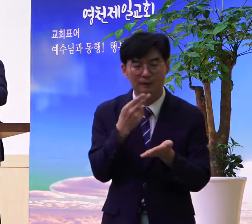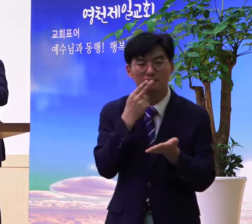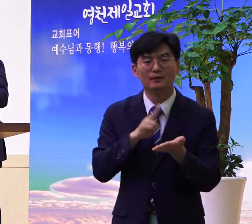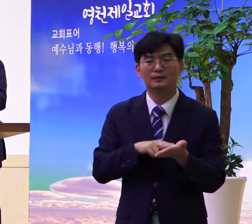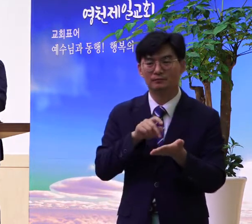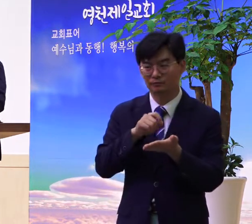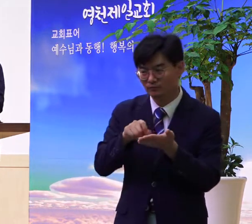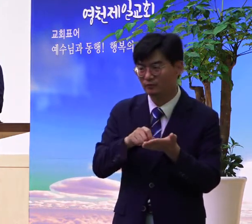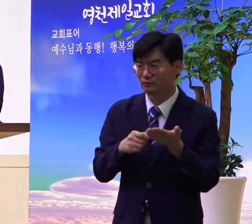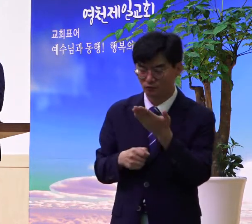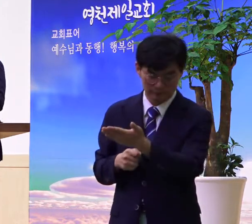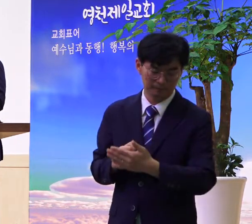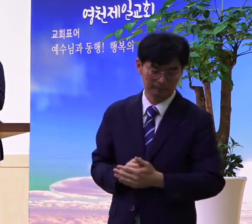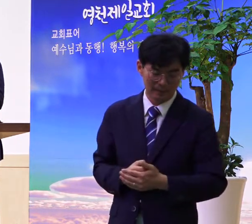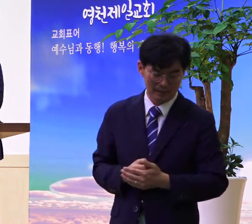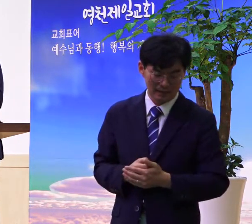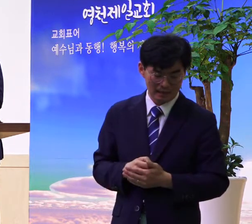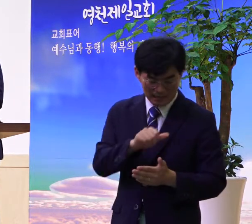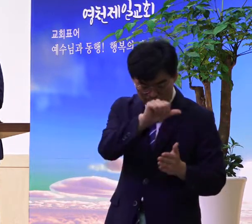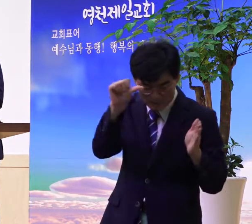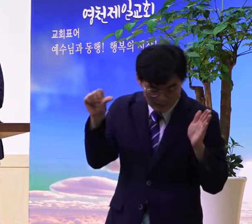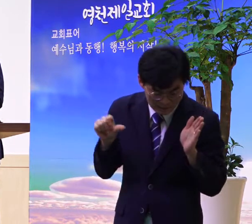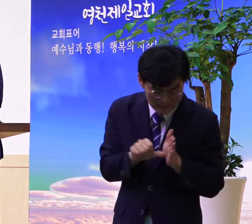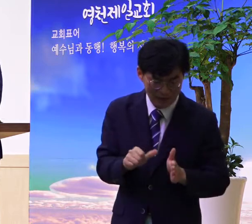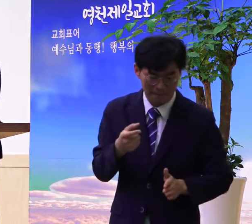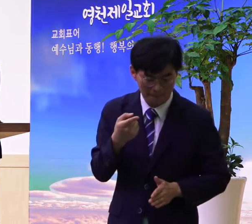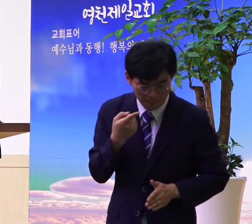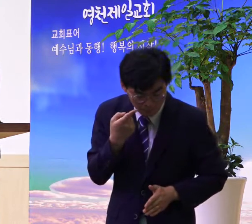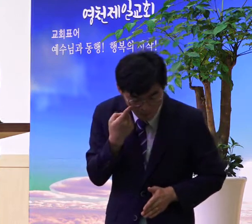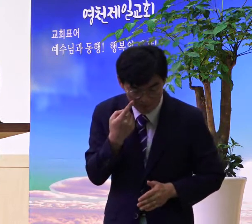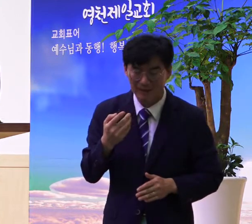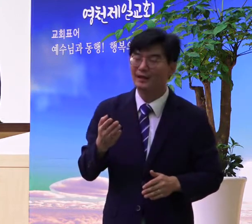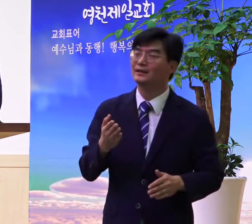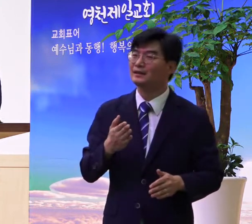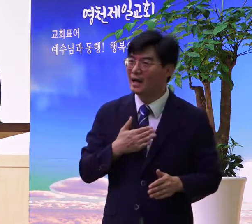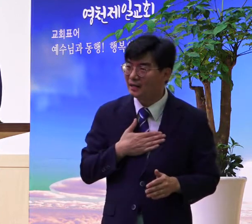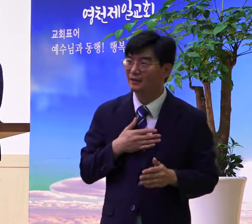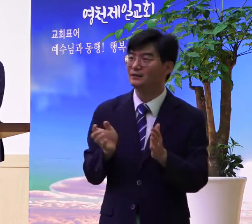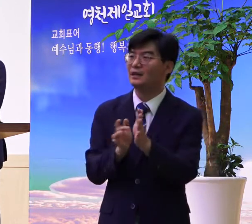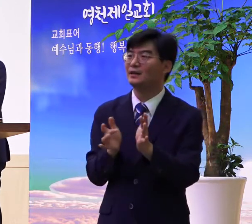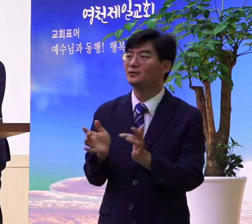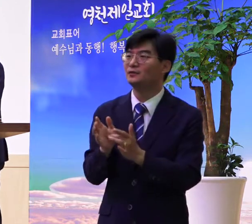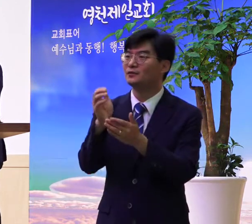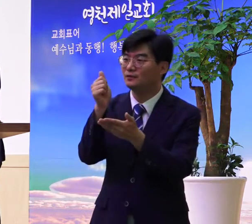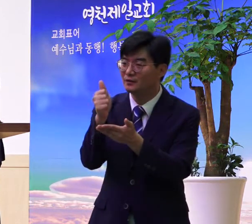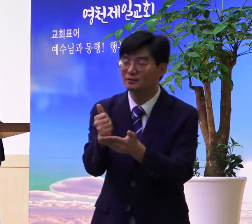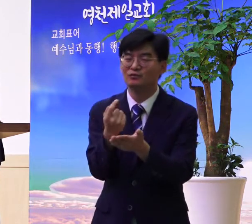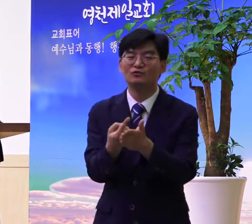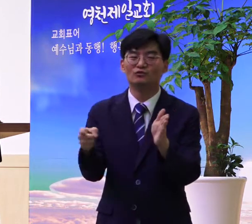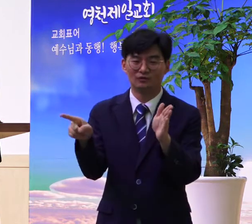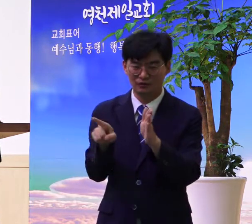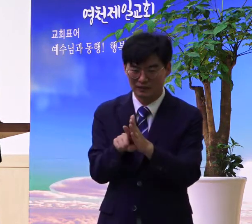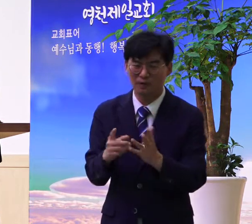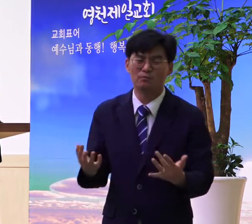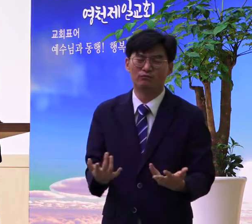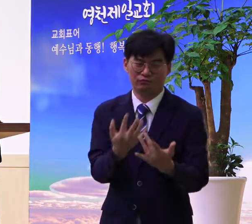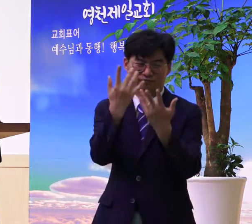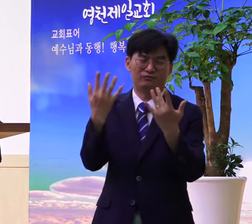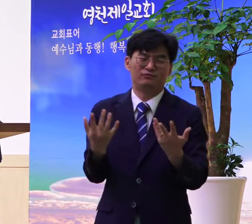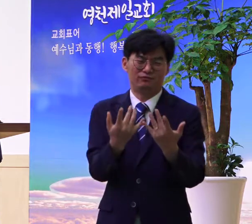그의 인생의 마지막 때에 나는 그분을 위해서 전제처럼 나는 다 부어졌습니다. 그분이 내게 주신 사명,